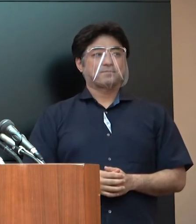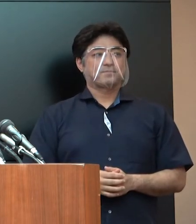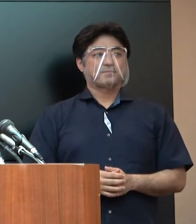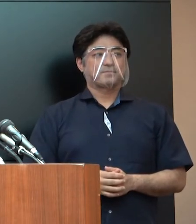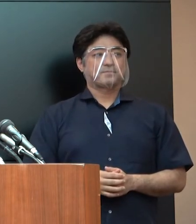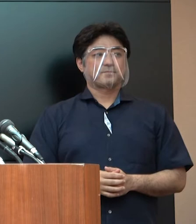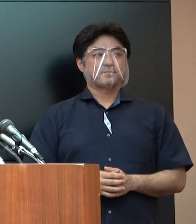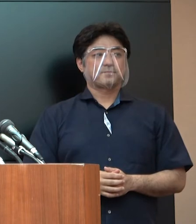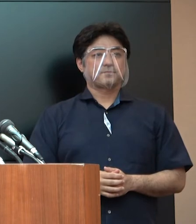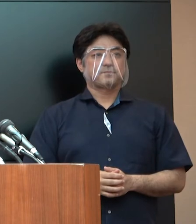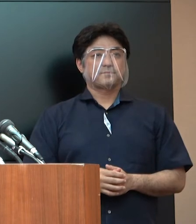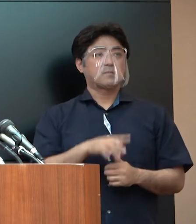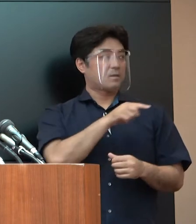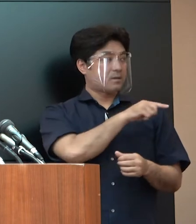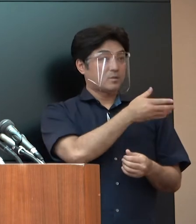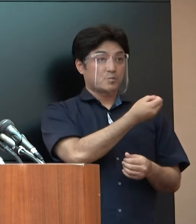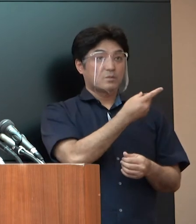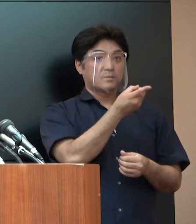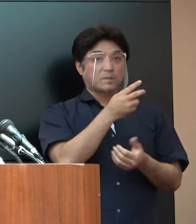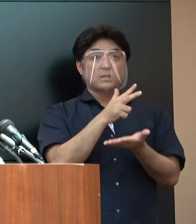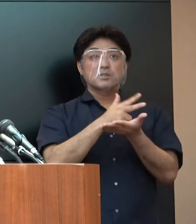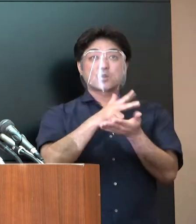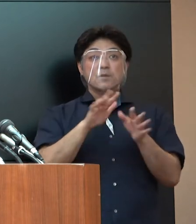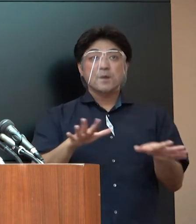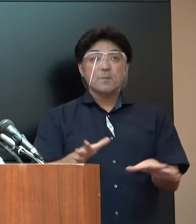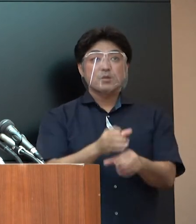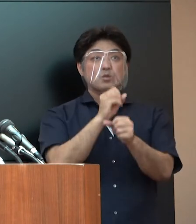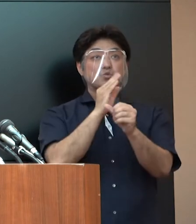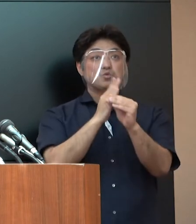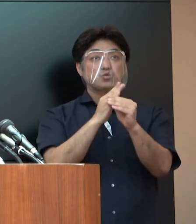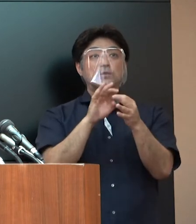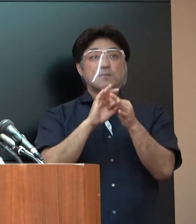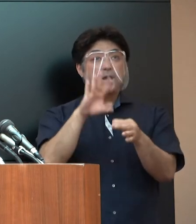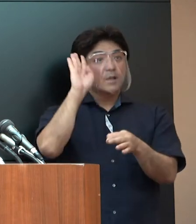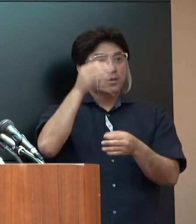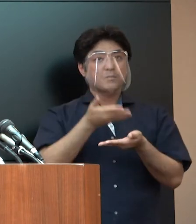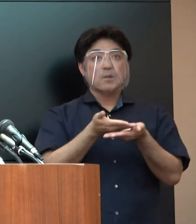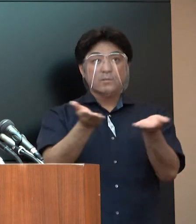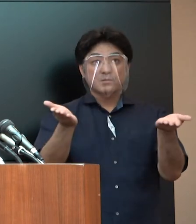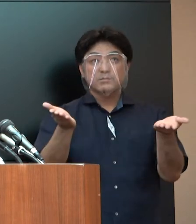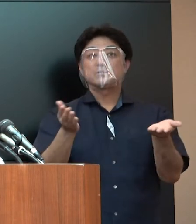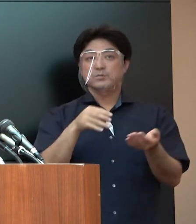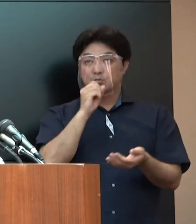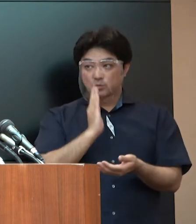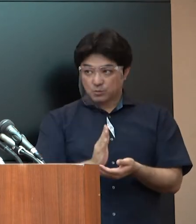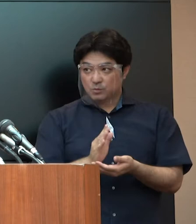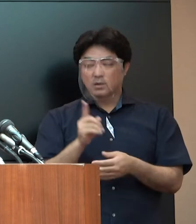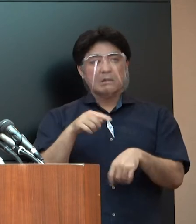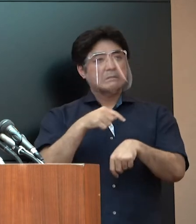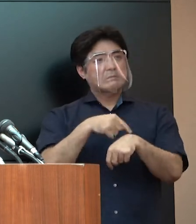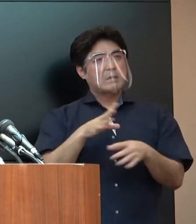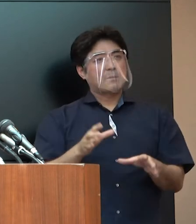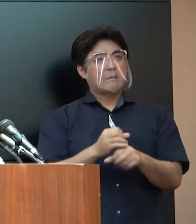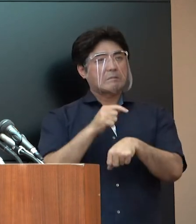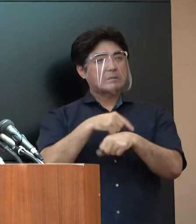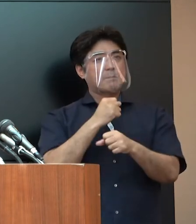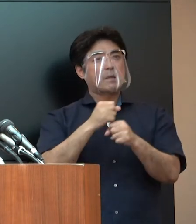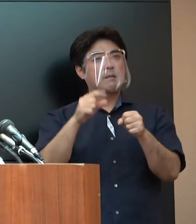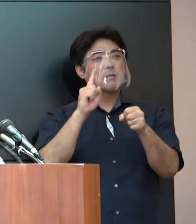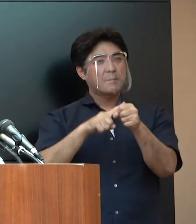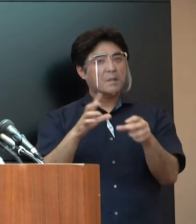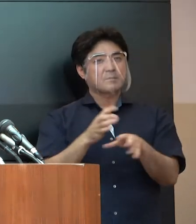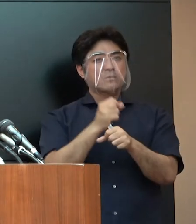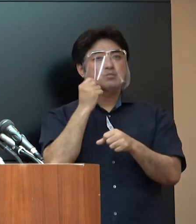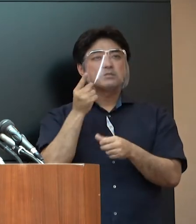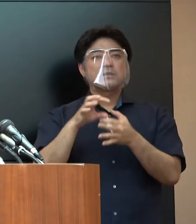まず、 資料は今まとめておりますので、はい、この後配布する予定になっておりますので、よろしくお願いします。 時間がなくて終分が間に合っておりませんので、後